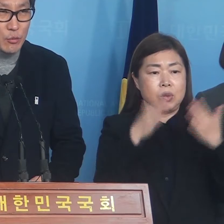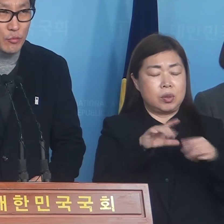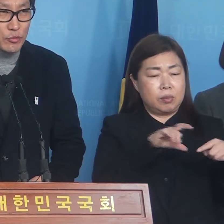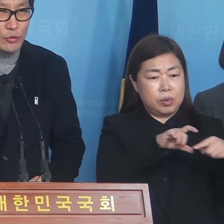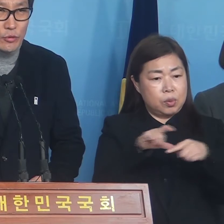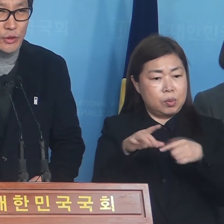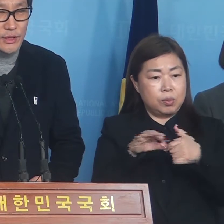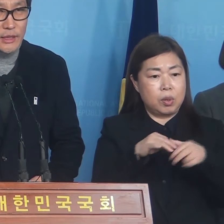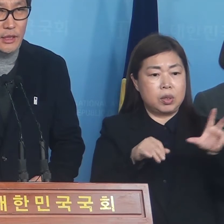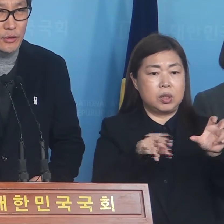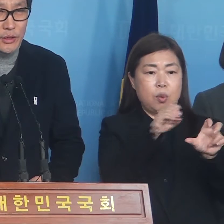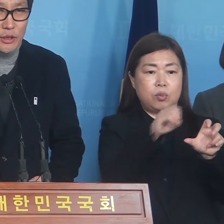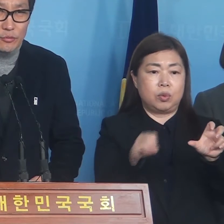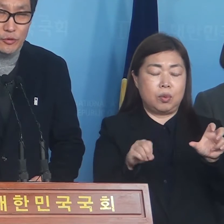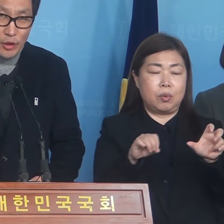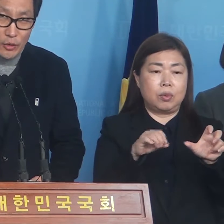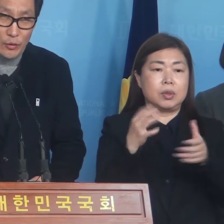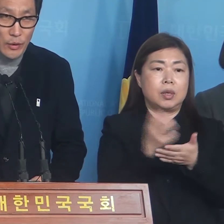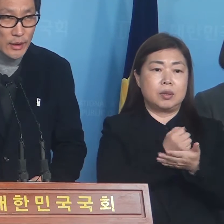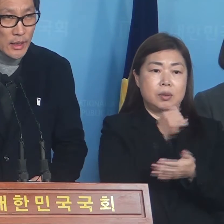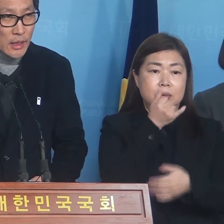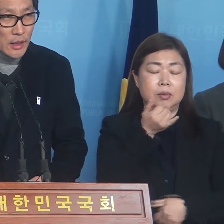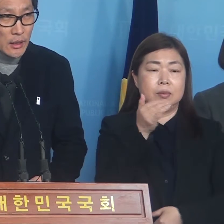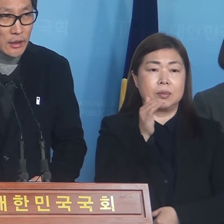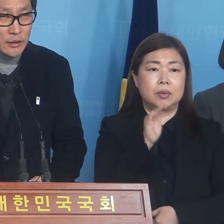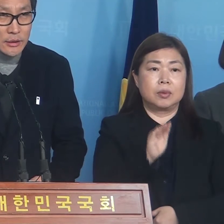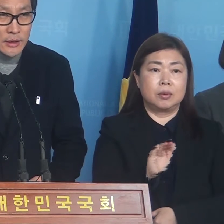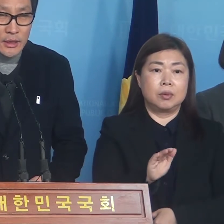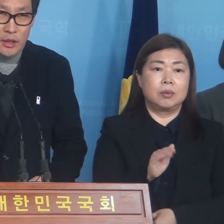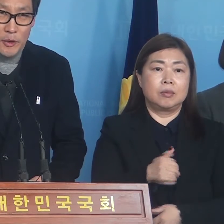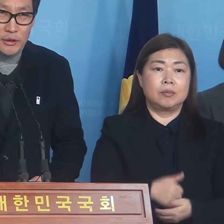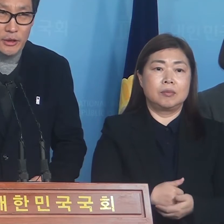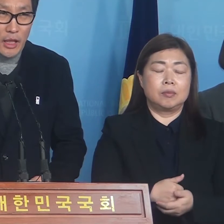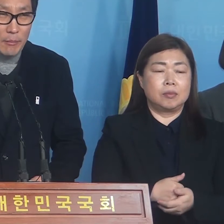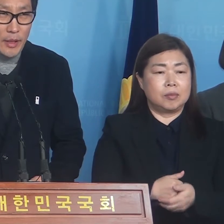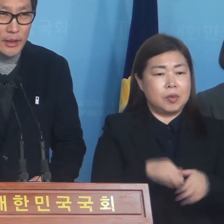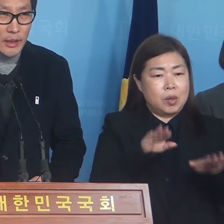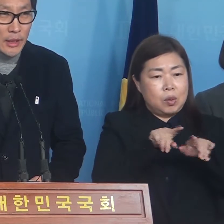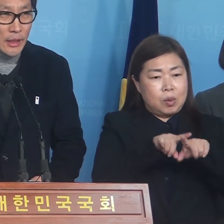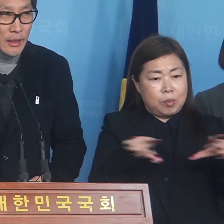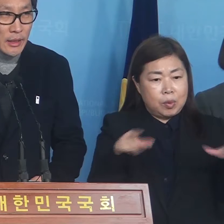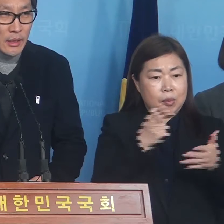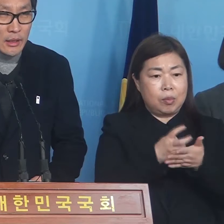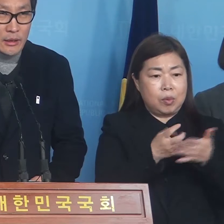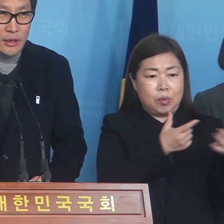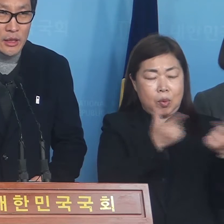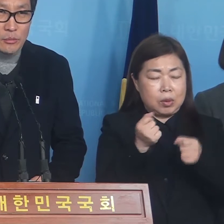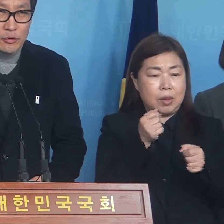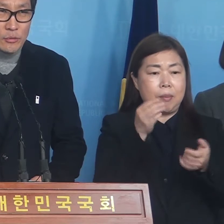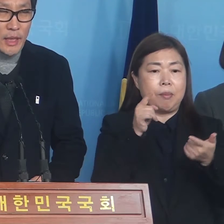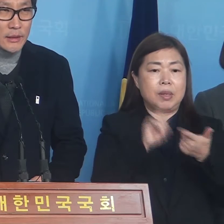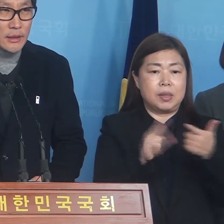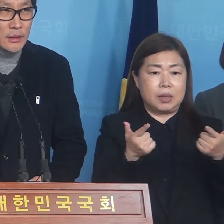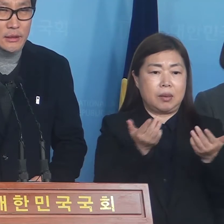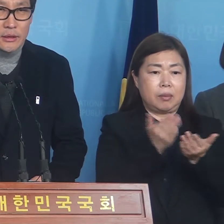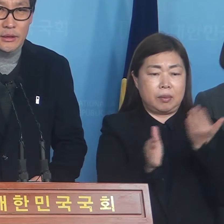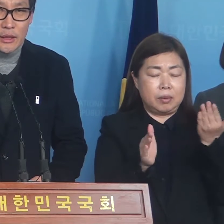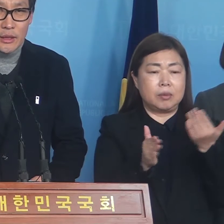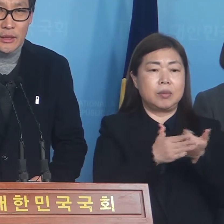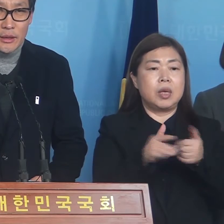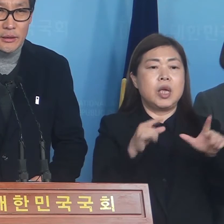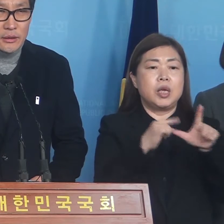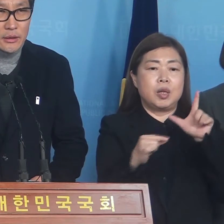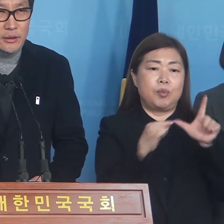비중에서 25%를 차지하고 있는데도 불구하고 형평성에 안 맞게 일부만